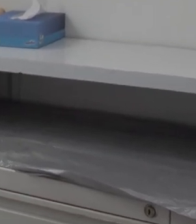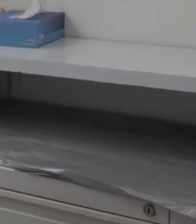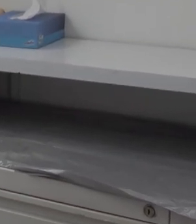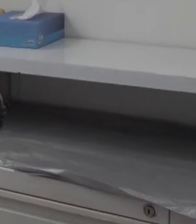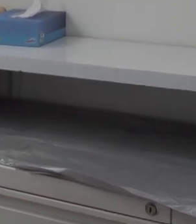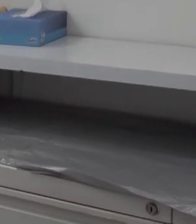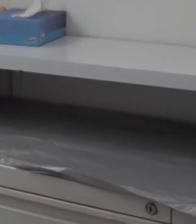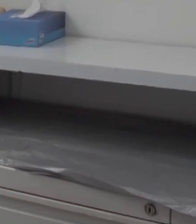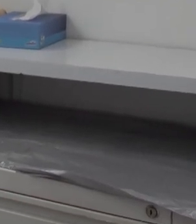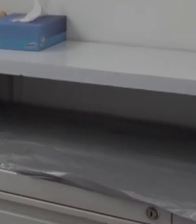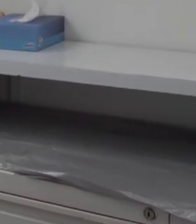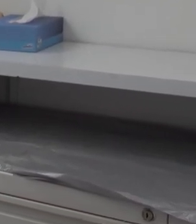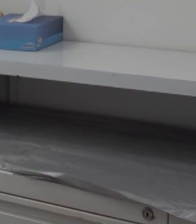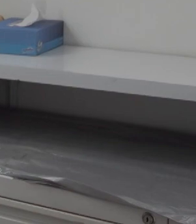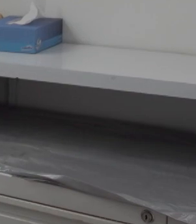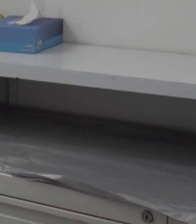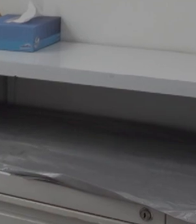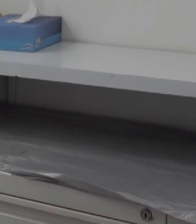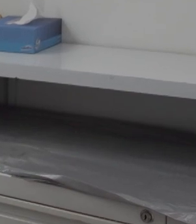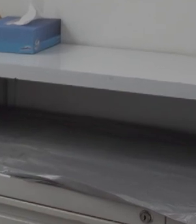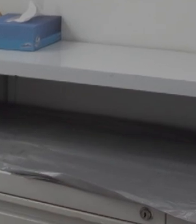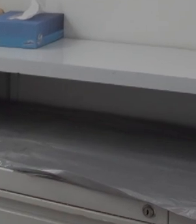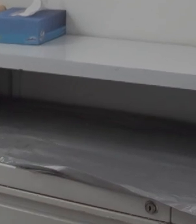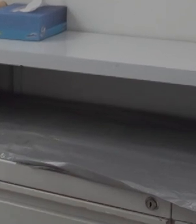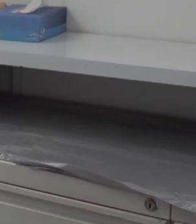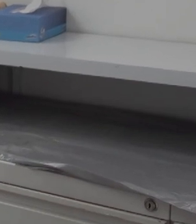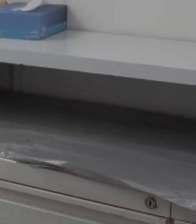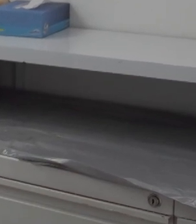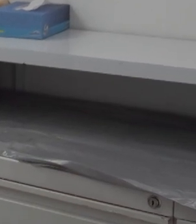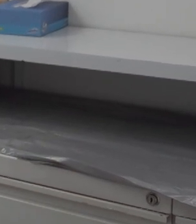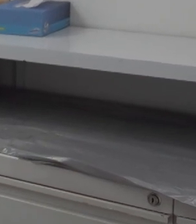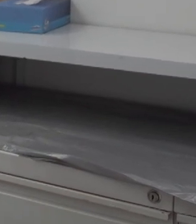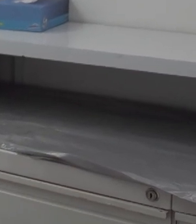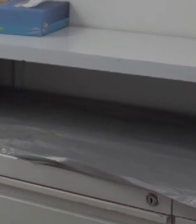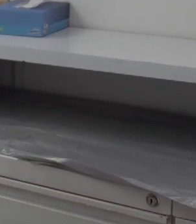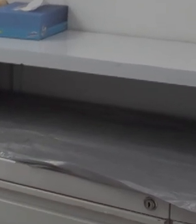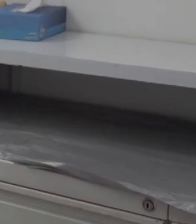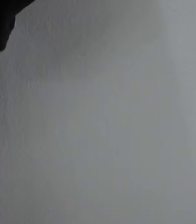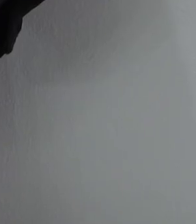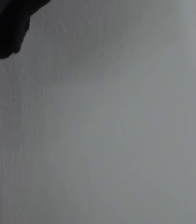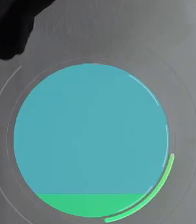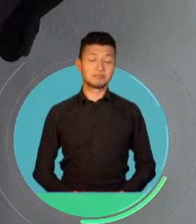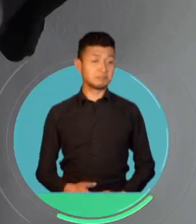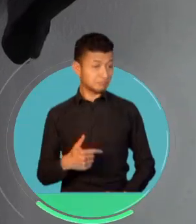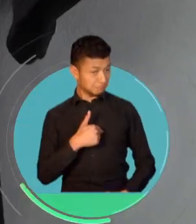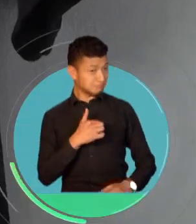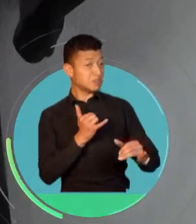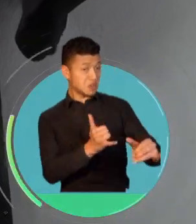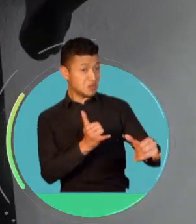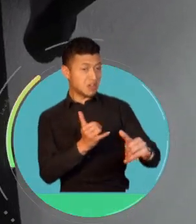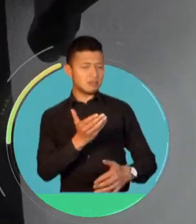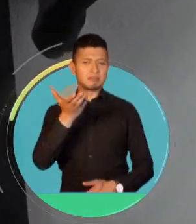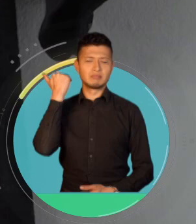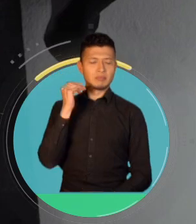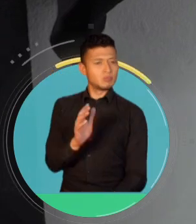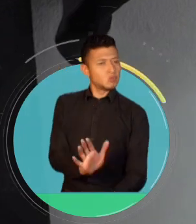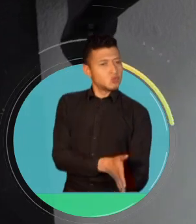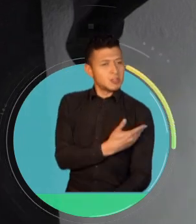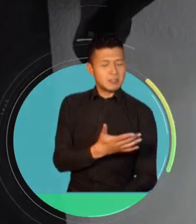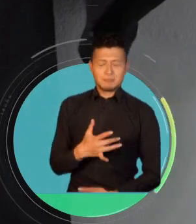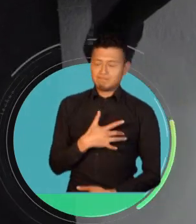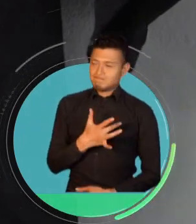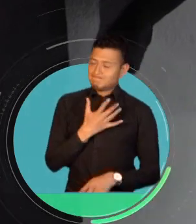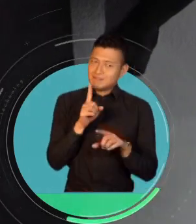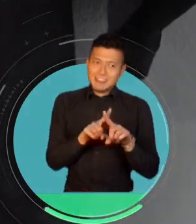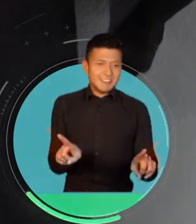luces y las personas esperando para verlo a uno Eso es algo maravilloso como tú Viví